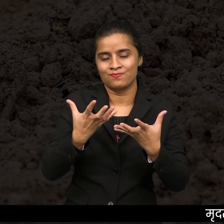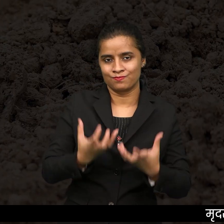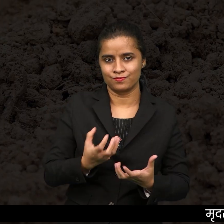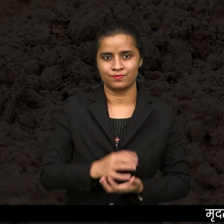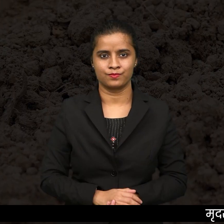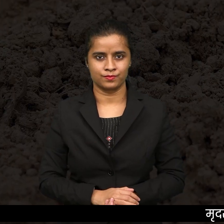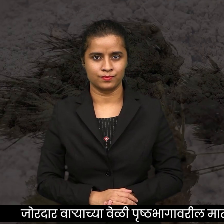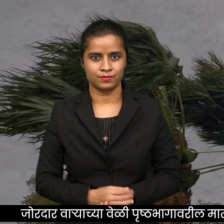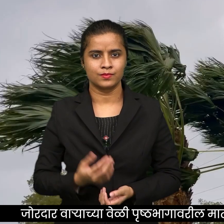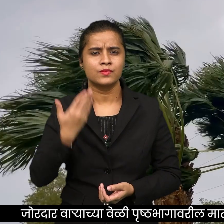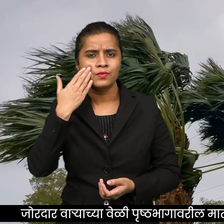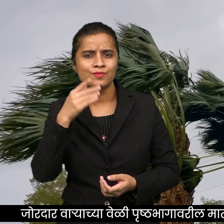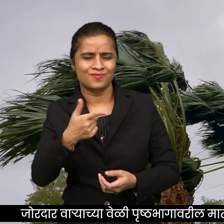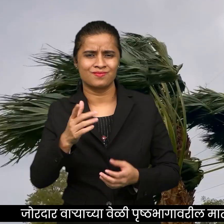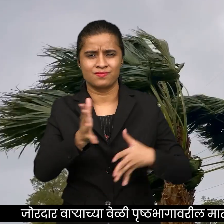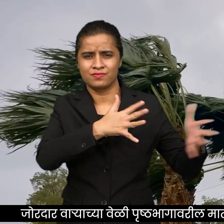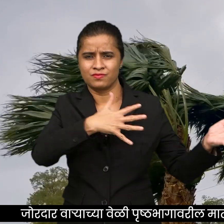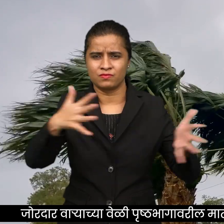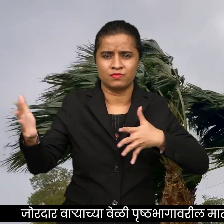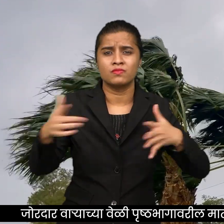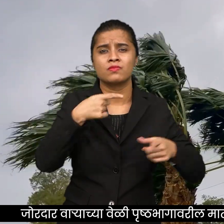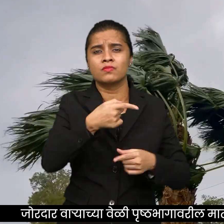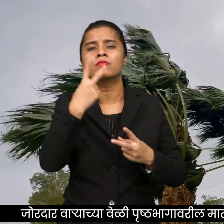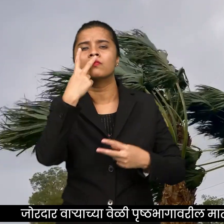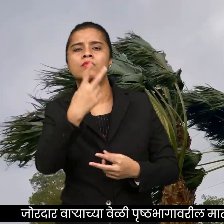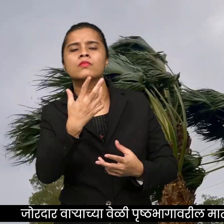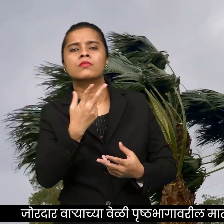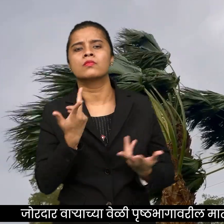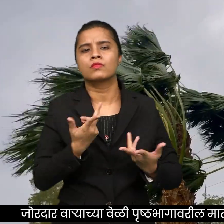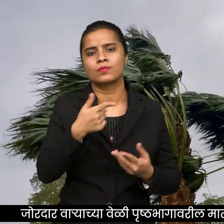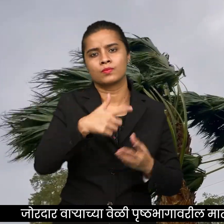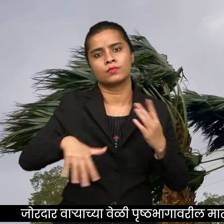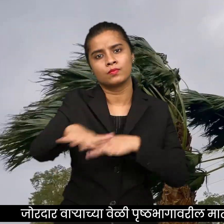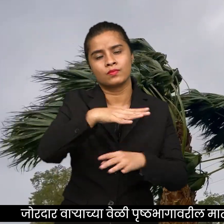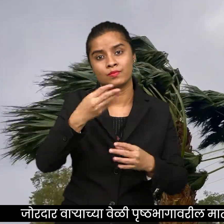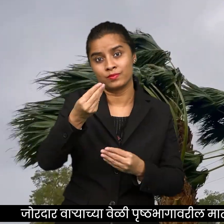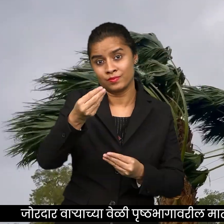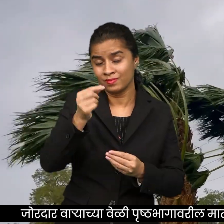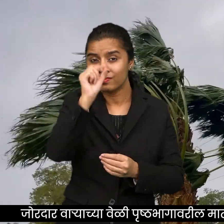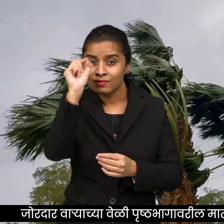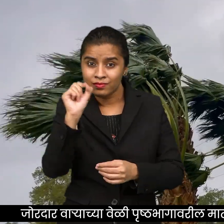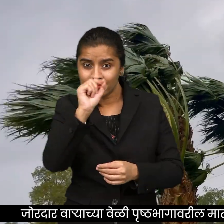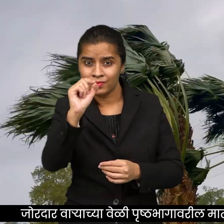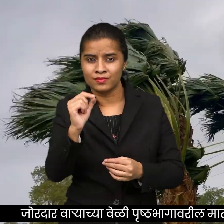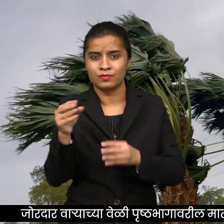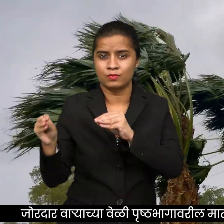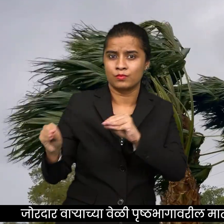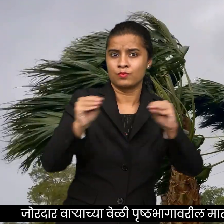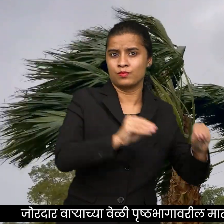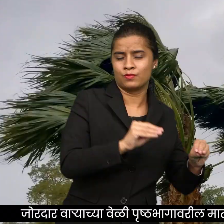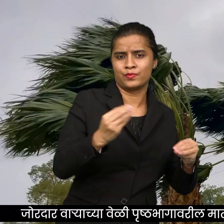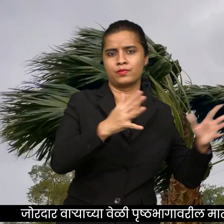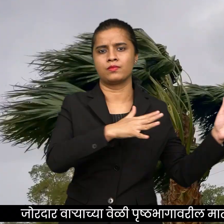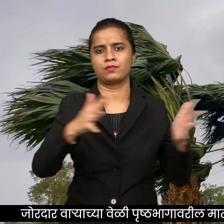मृदुसंधारण. जोरदार वाऱ्याच्या वेळी पृष्ठभागावरील मातीचा कण हवेने वाहून जातात असे